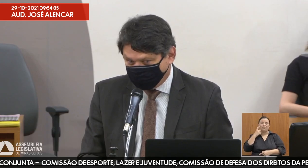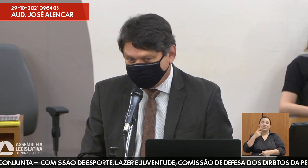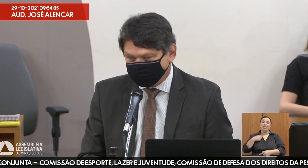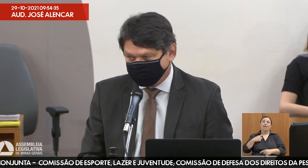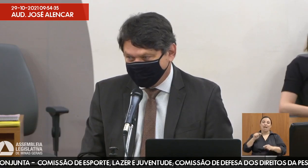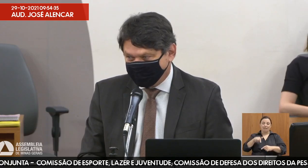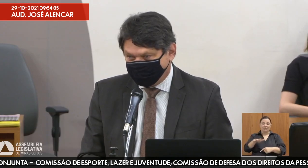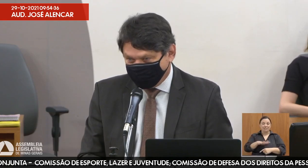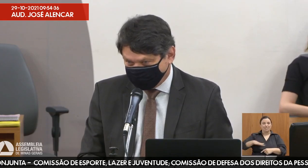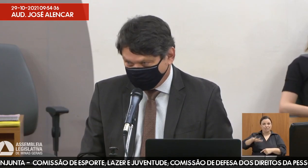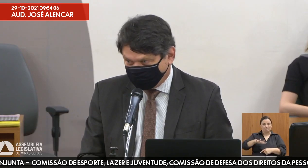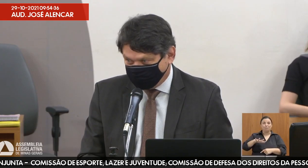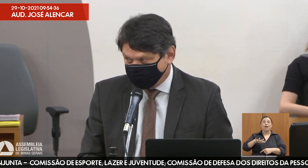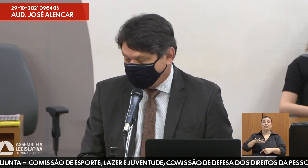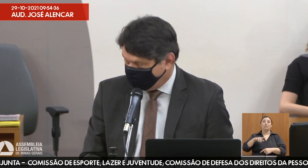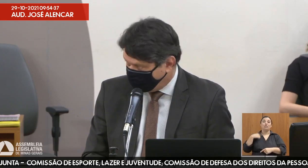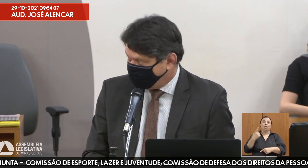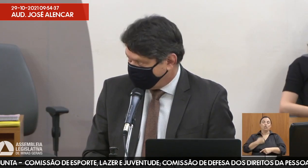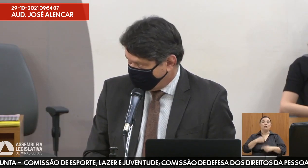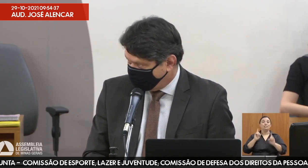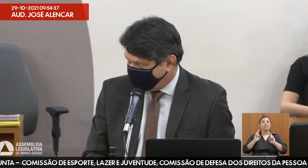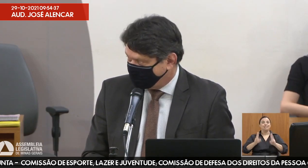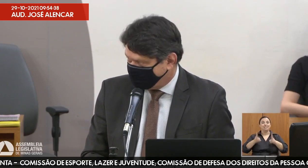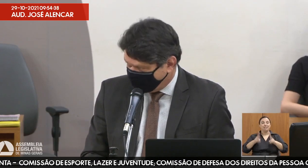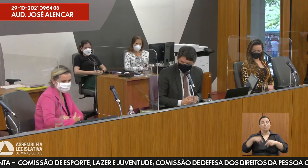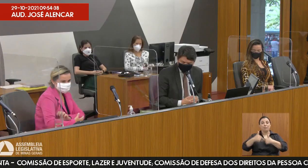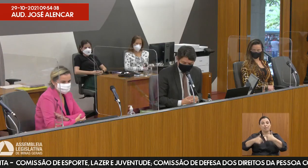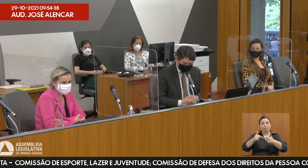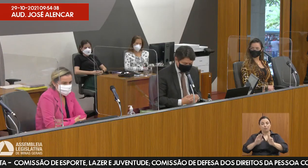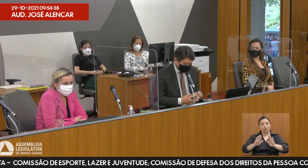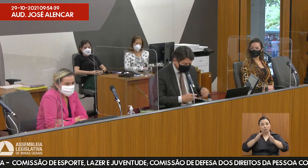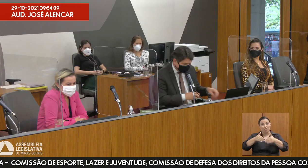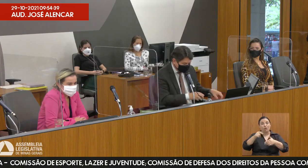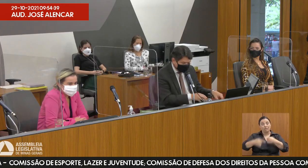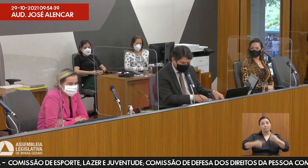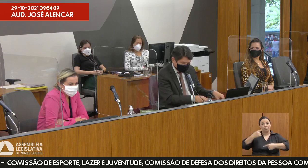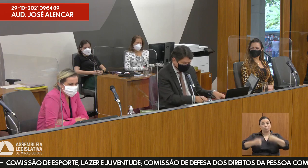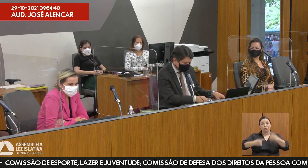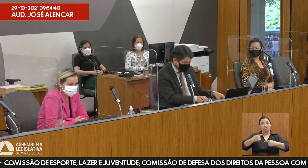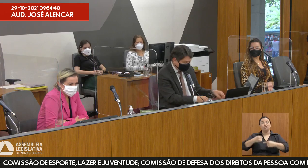públicas e dessa mudança que é muito importante para anunciá-los. Muito obrigado.